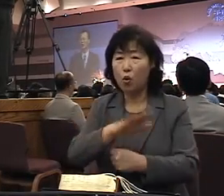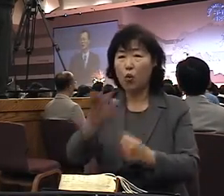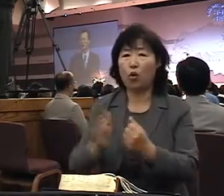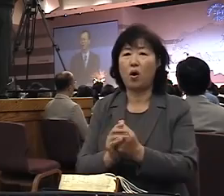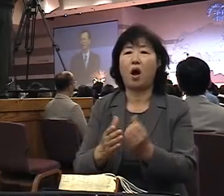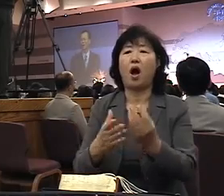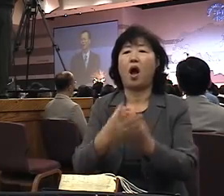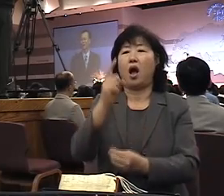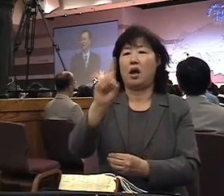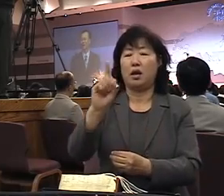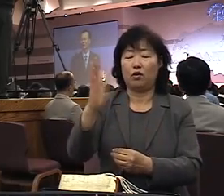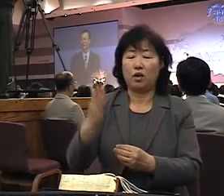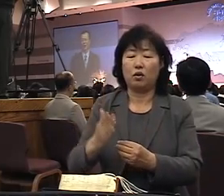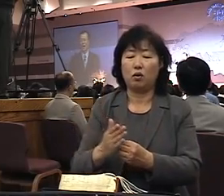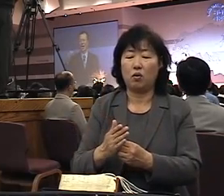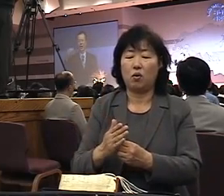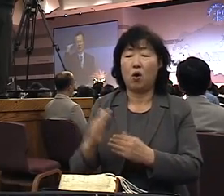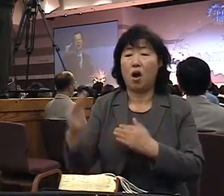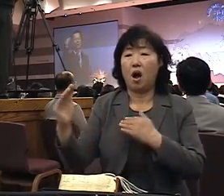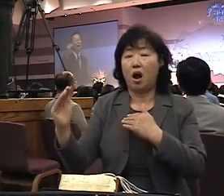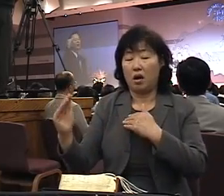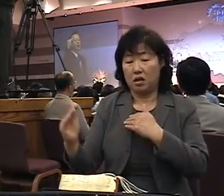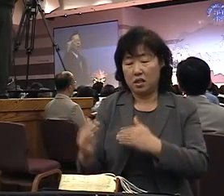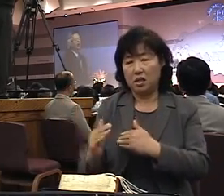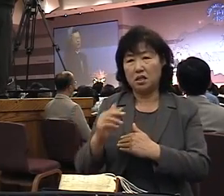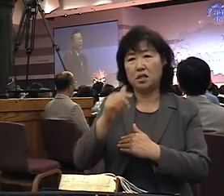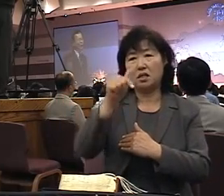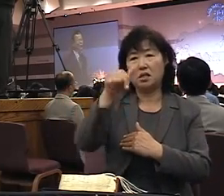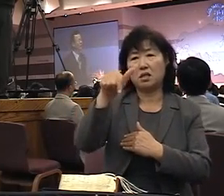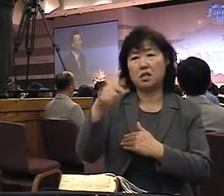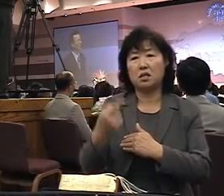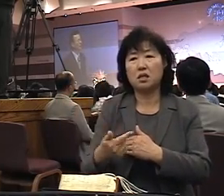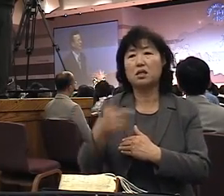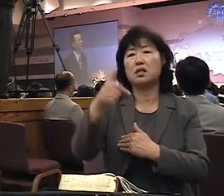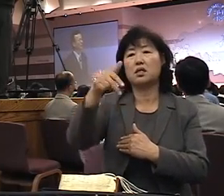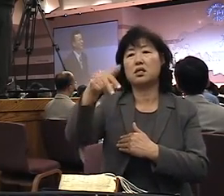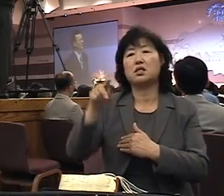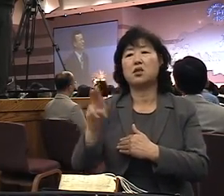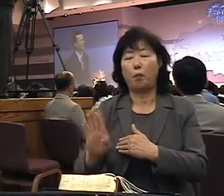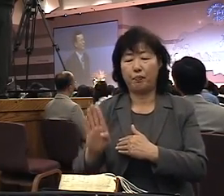근족이 되시어서 우리의 큰 맏 형님이 되시어서